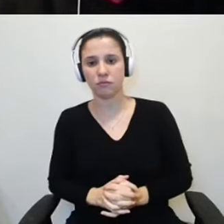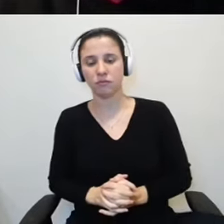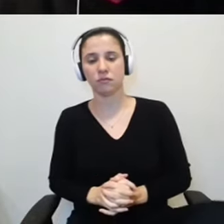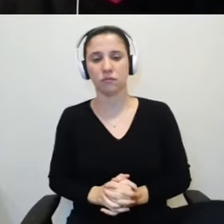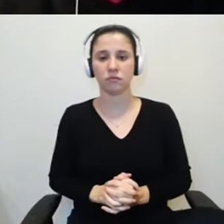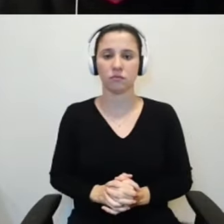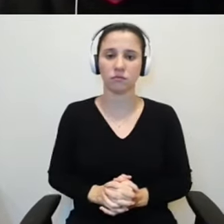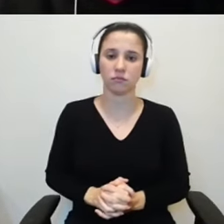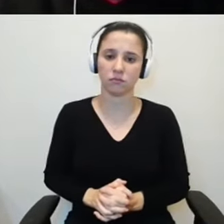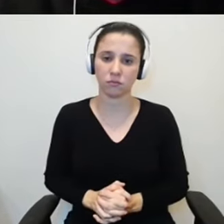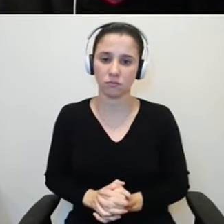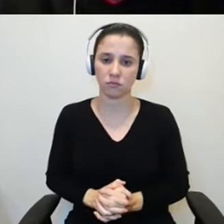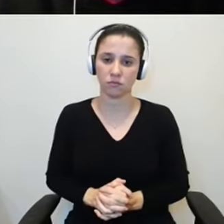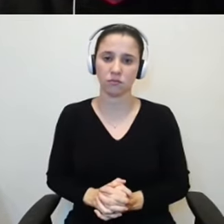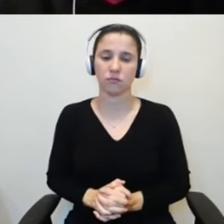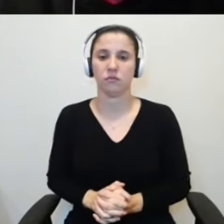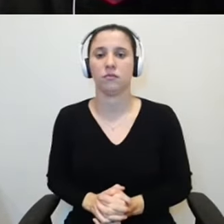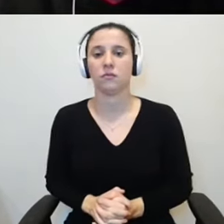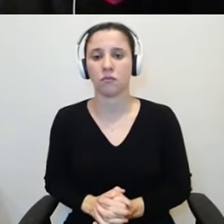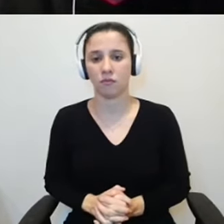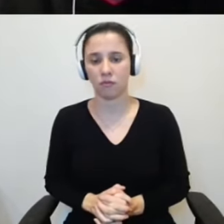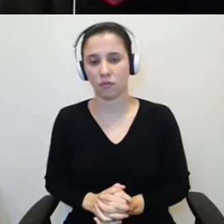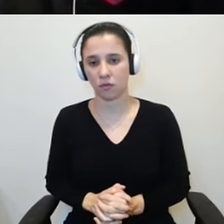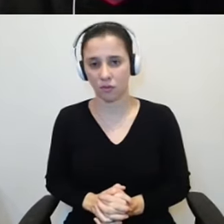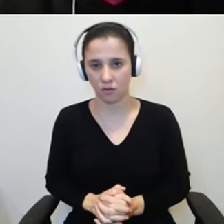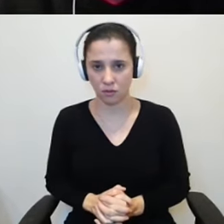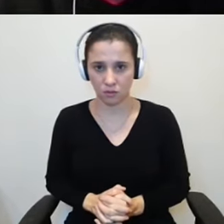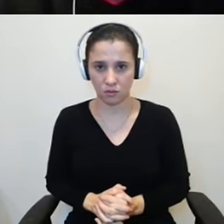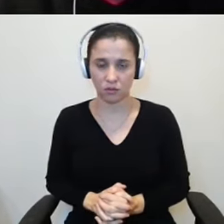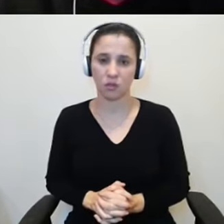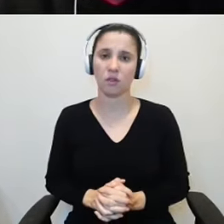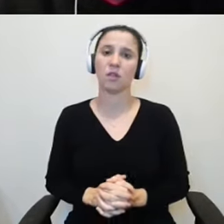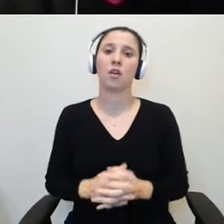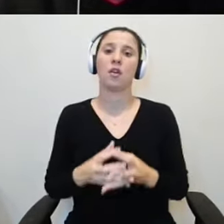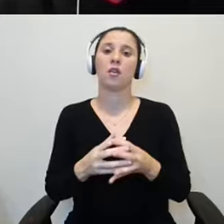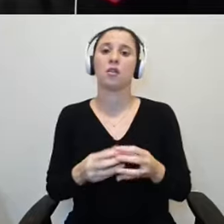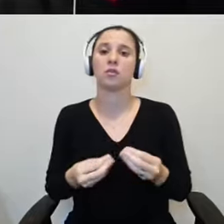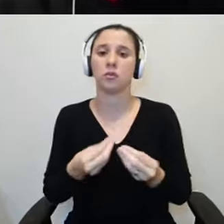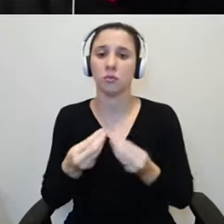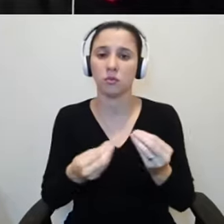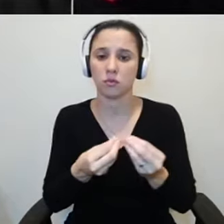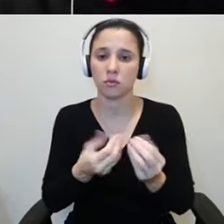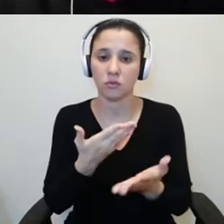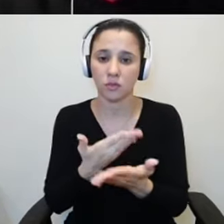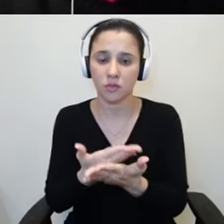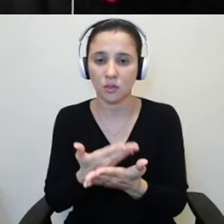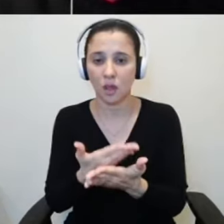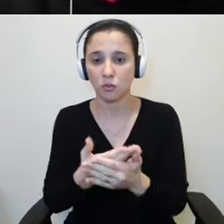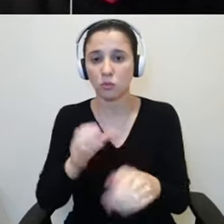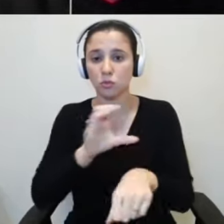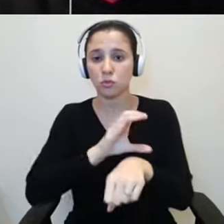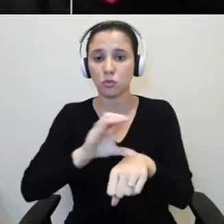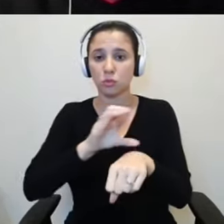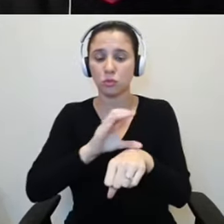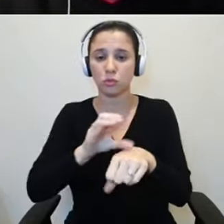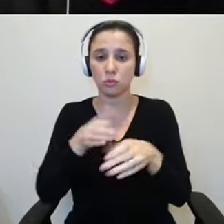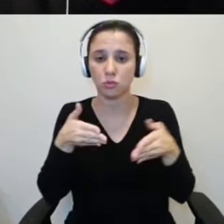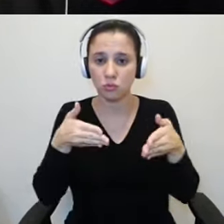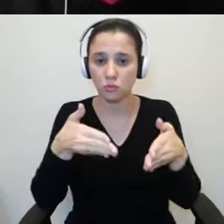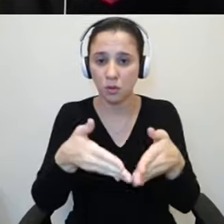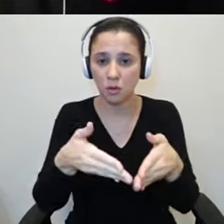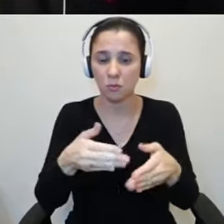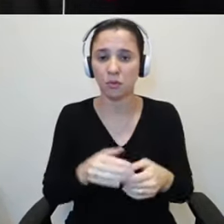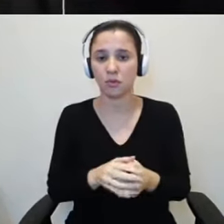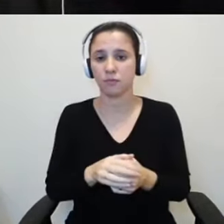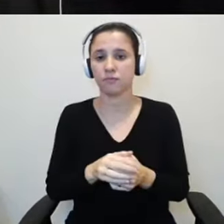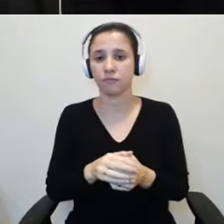Sobre os estágios do curso de licenciatura, o campus já tem alguma mudança no regimento para que os alunos que estão para se formar consigam entregar as horas de estágio que